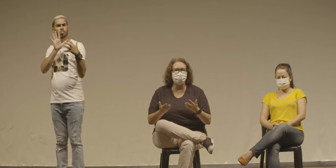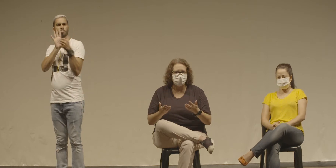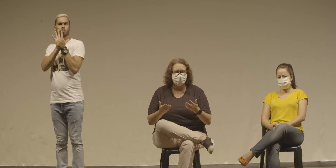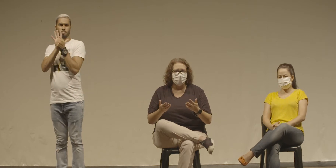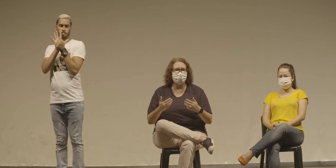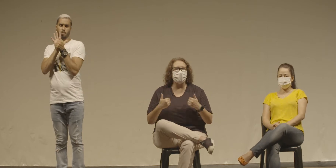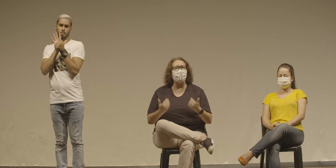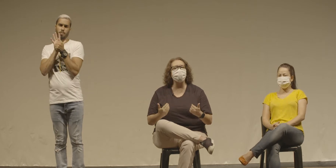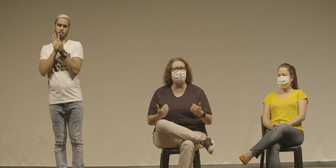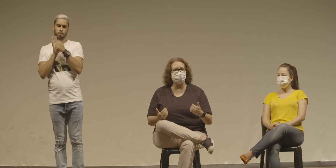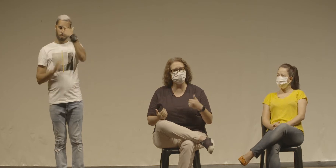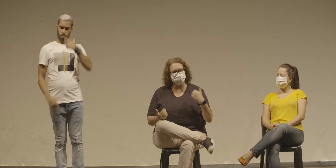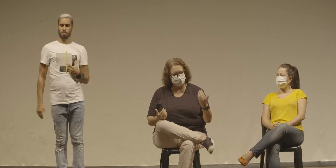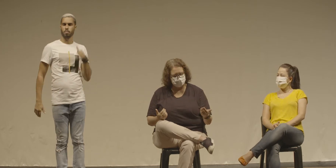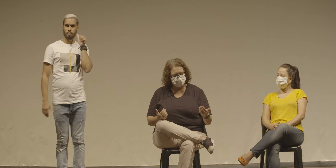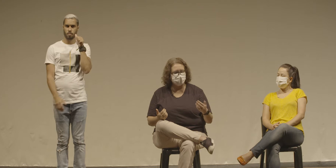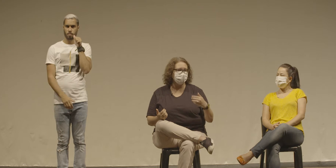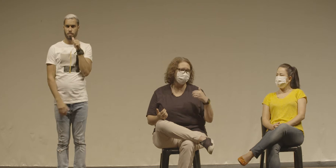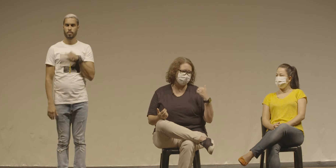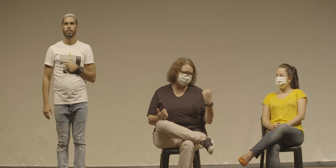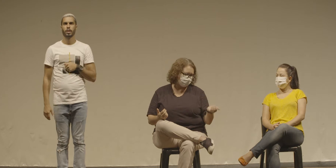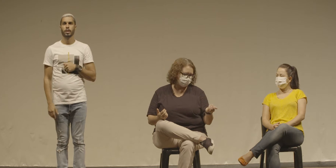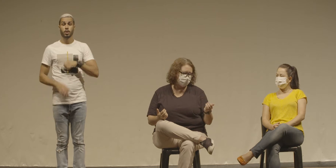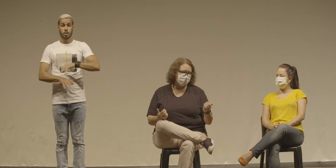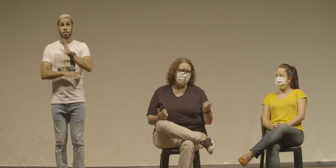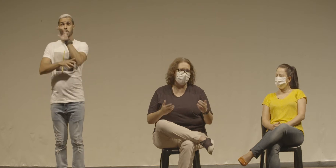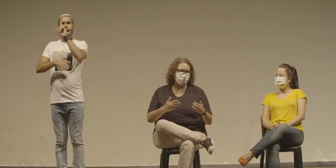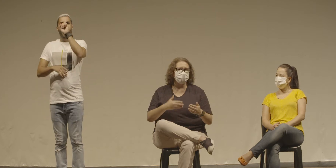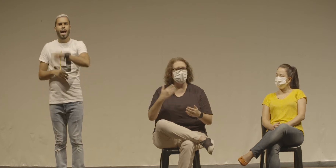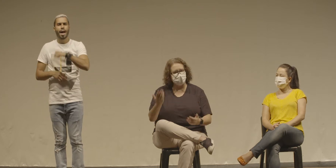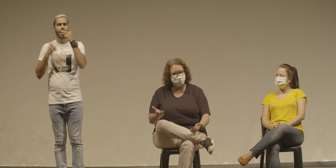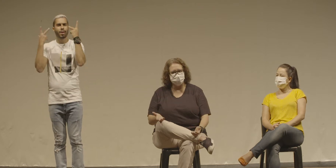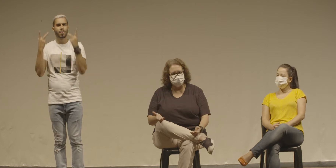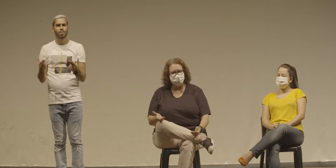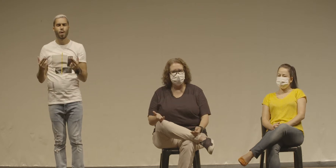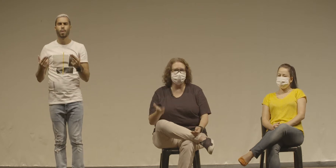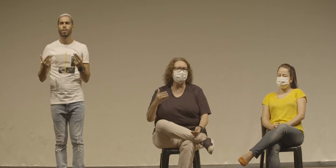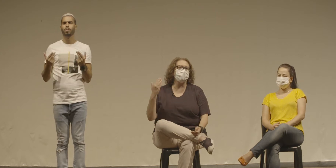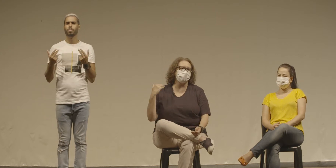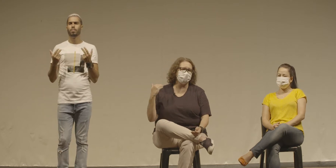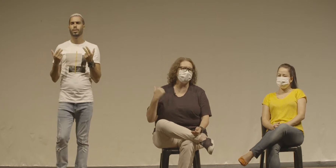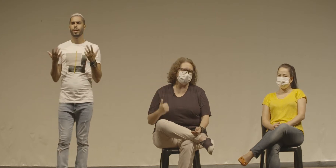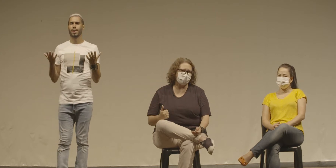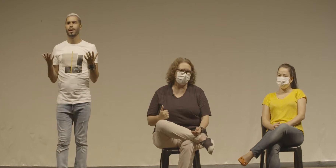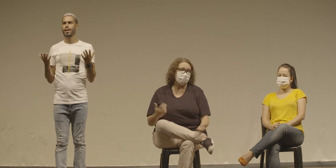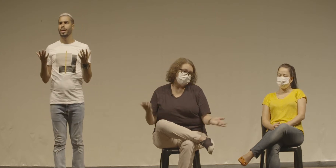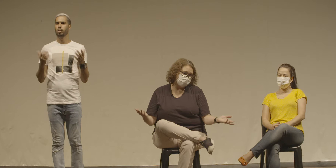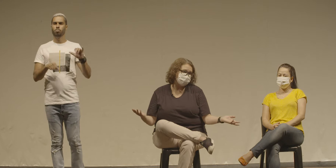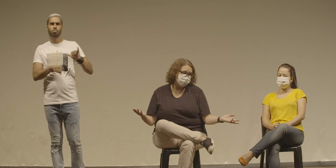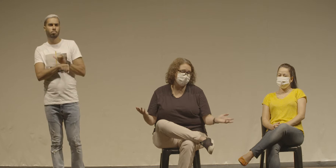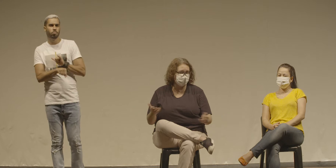era a arma, foi a arma que elas tiveram e que elas utilizaram para a luta feminina